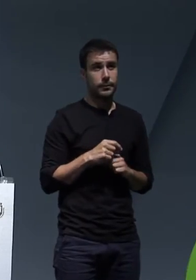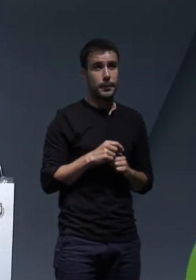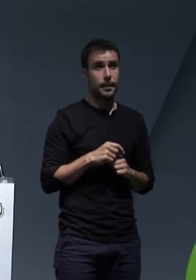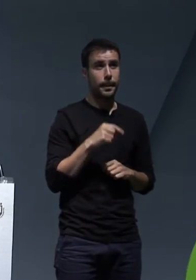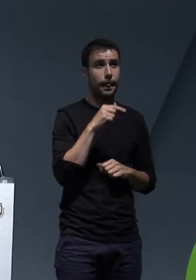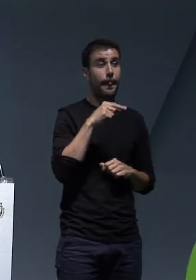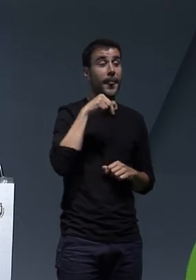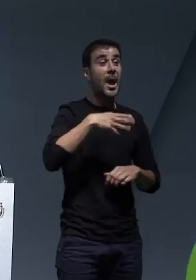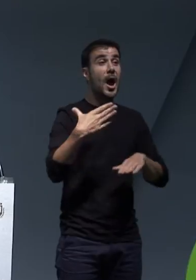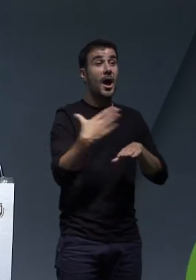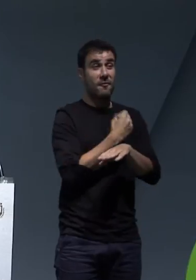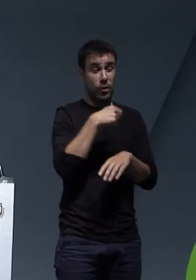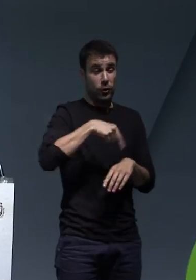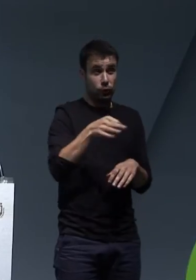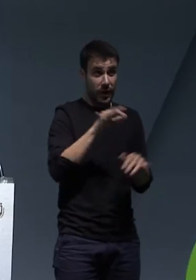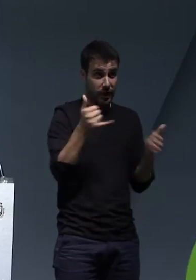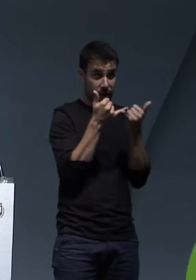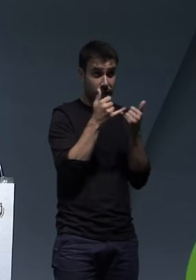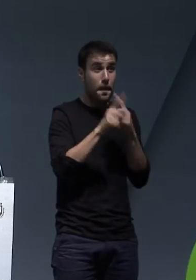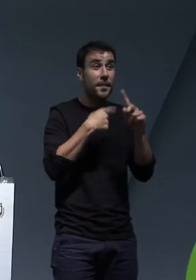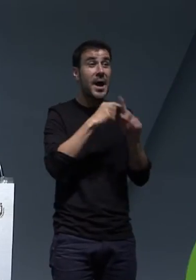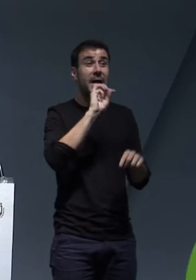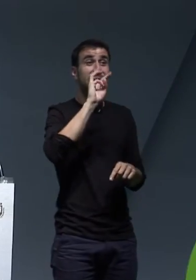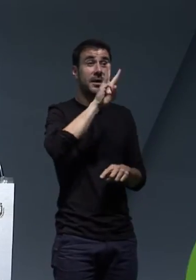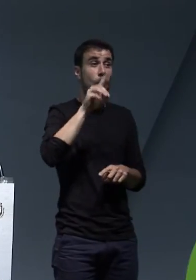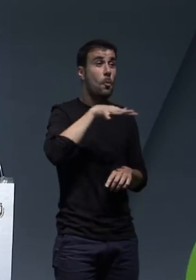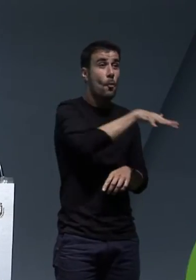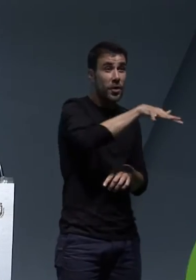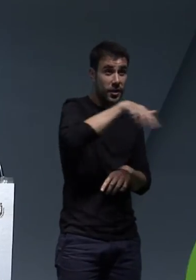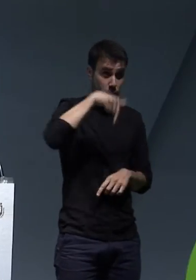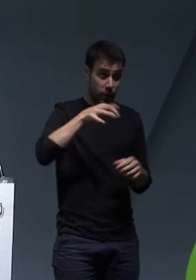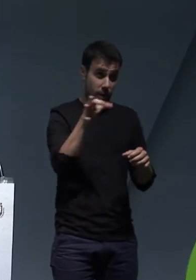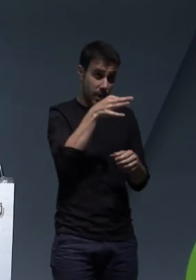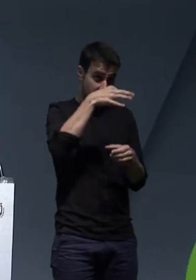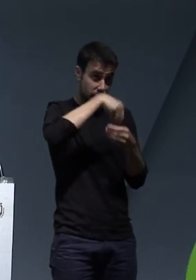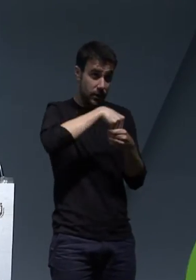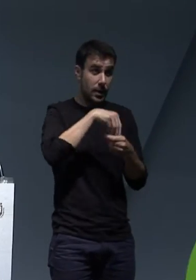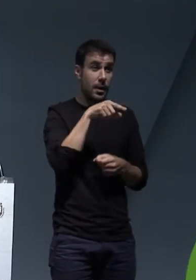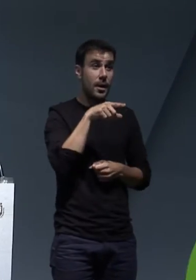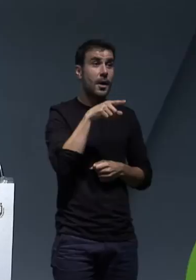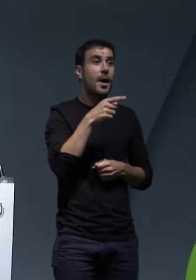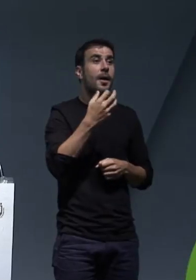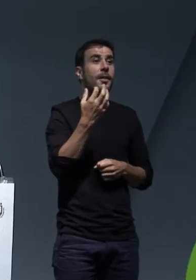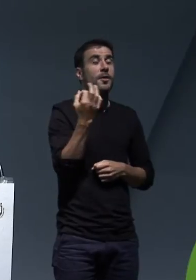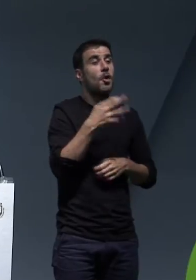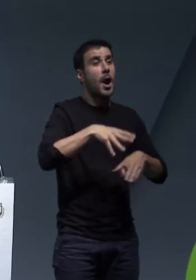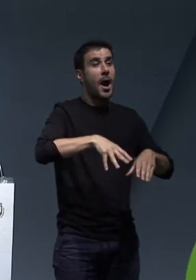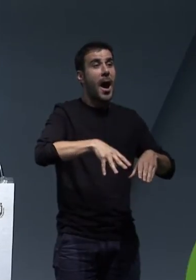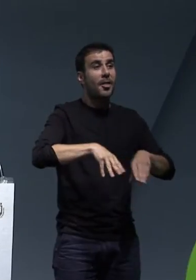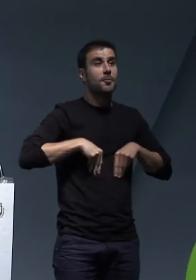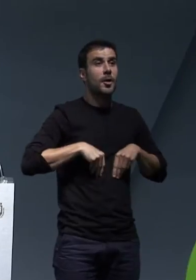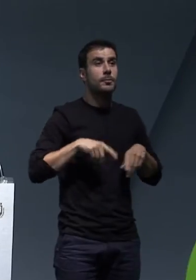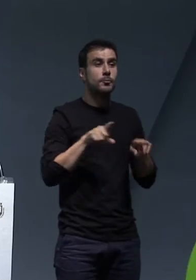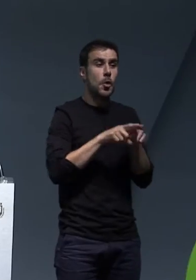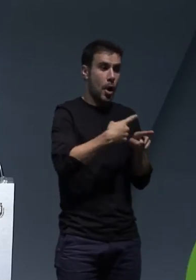que el Cabildo Insular de Tenerife y los 31 municipios de la isla aceptaban una